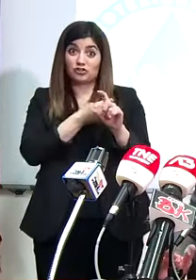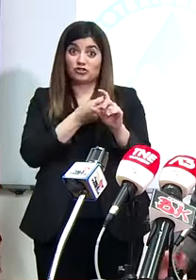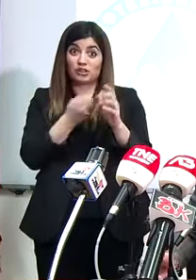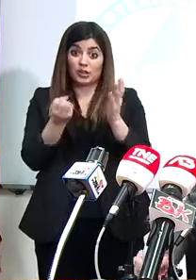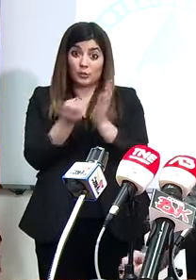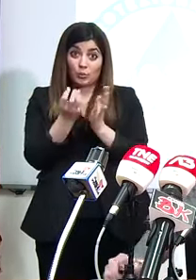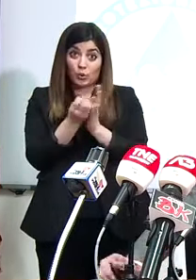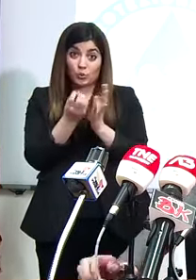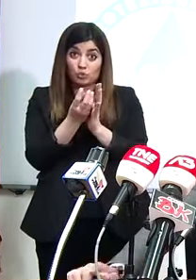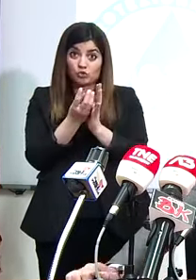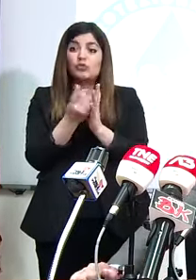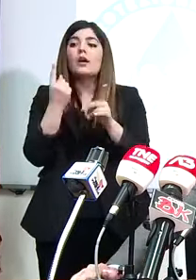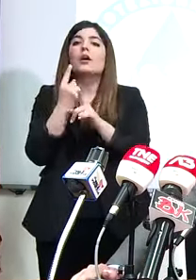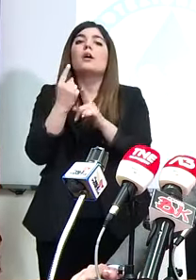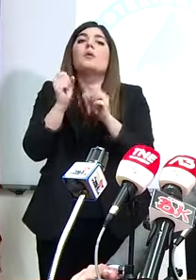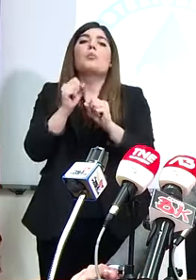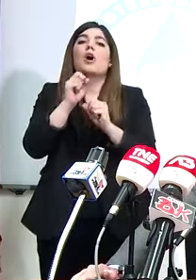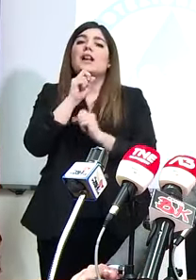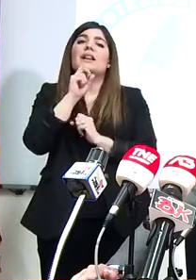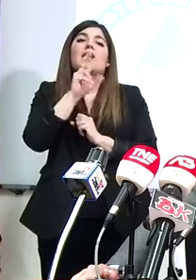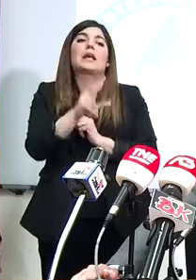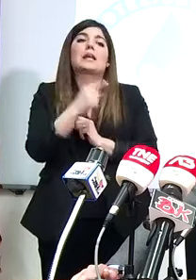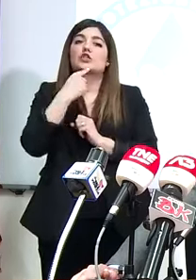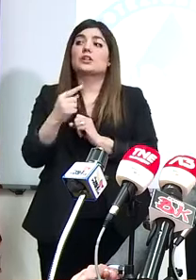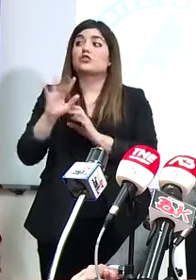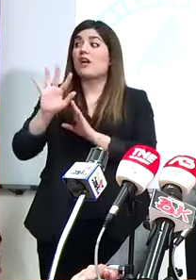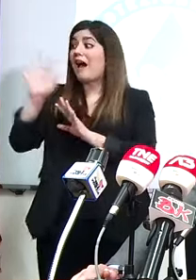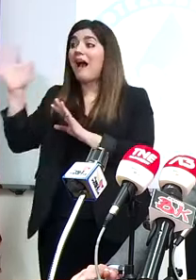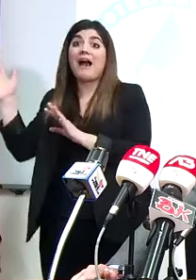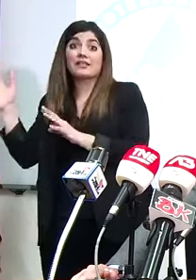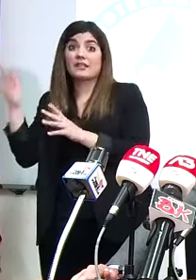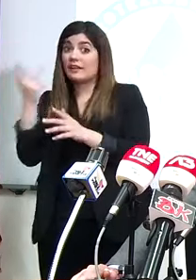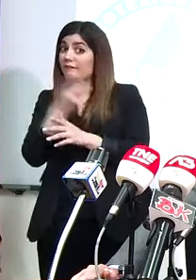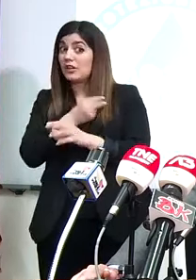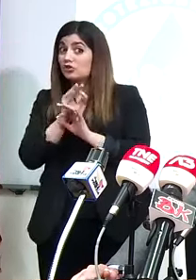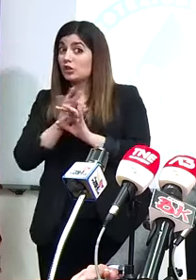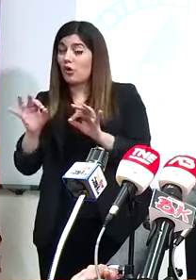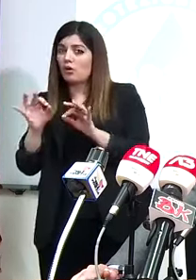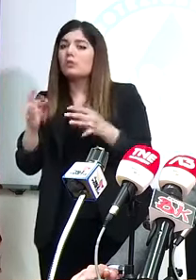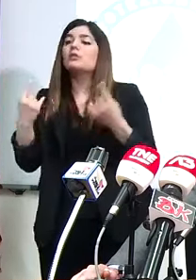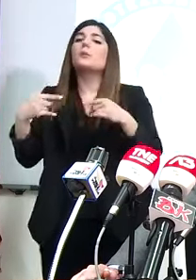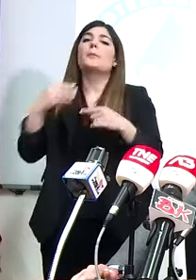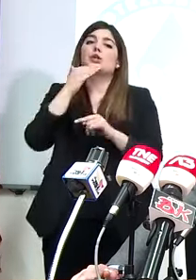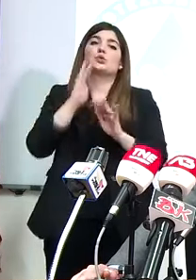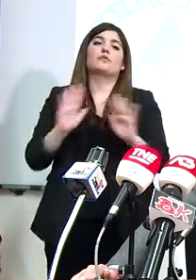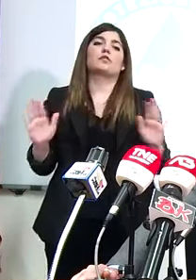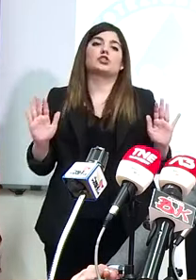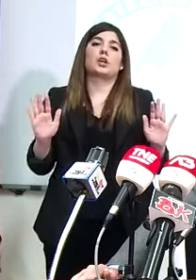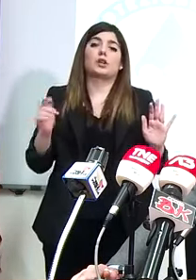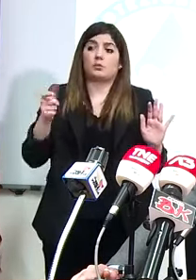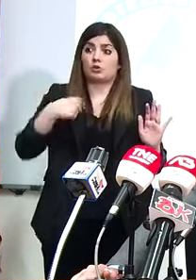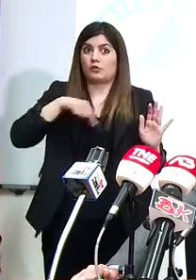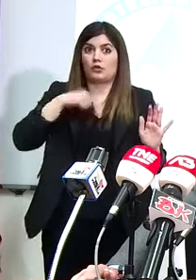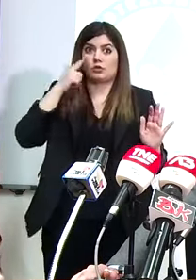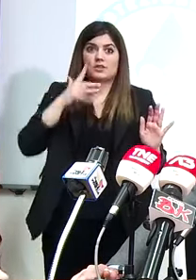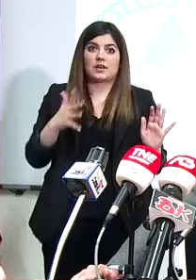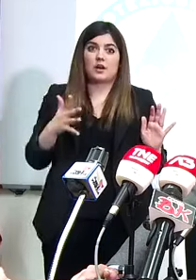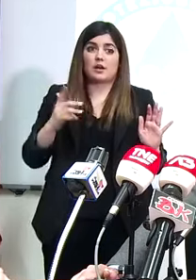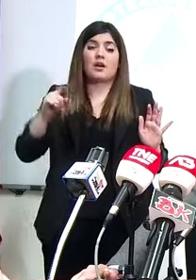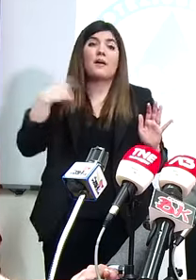finita mettetevi anche i nostri panni cosa dobbiamo fare adesso espiare una colpa perché ci siamo preoccupati